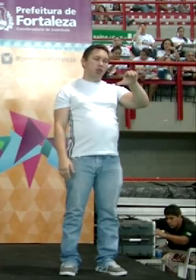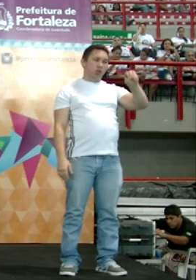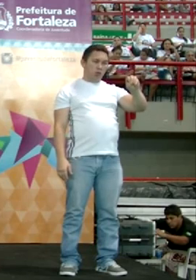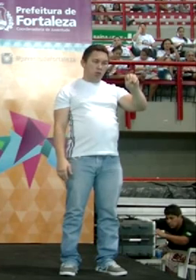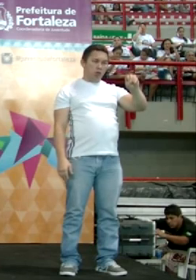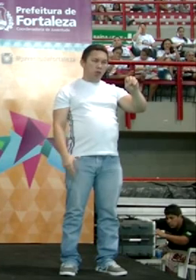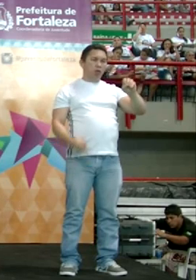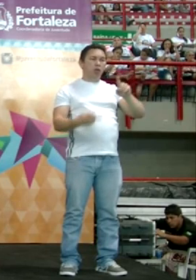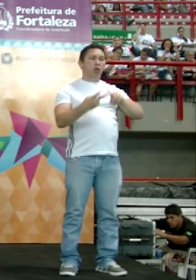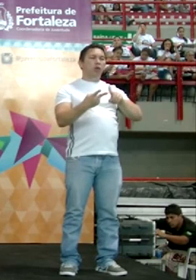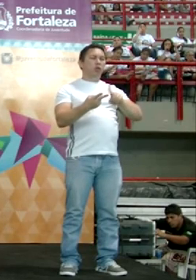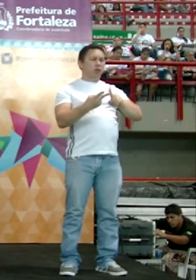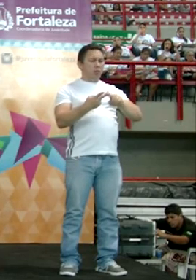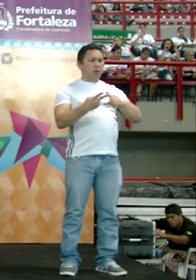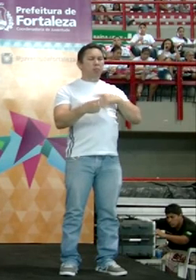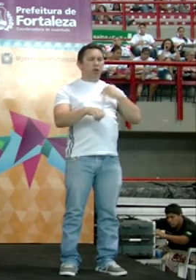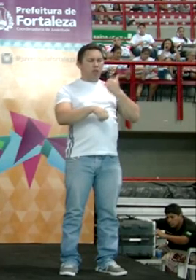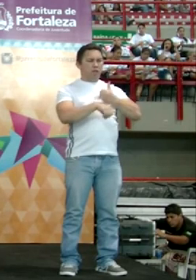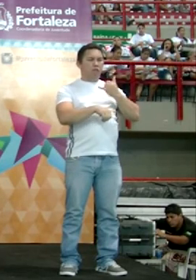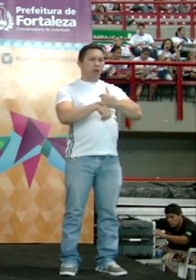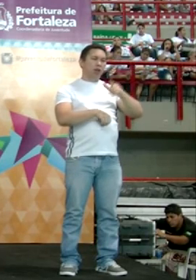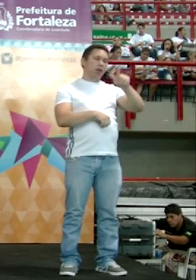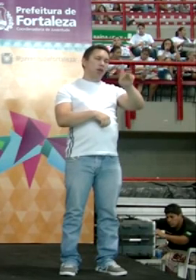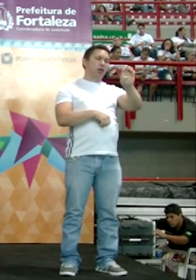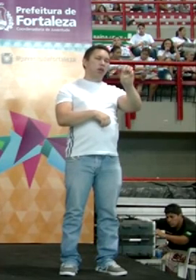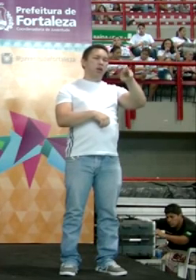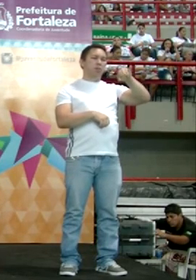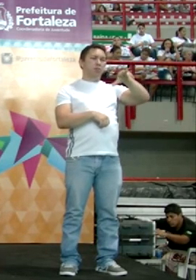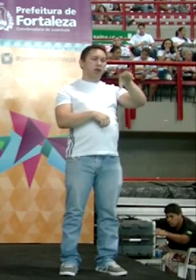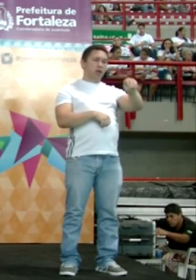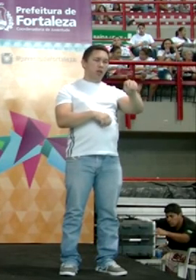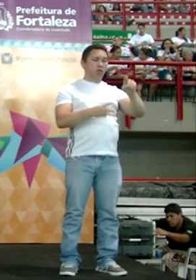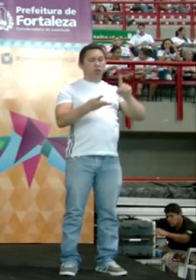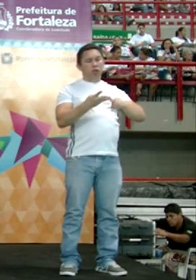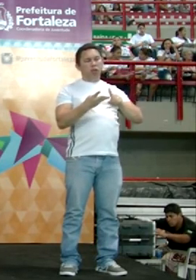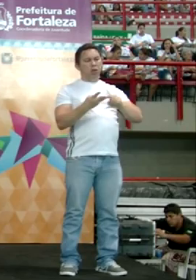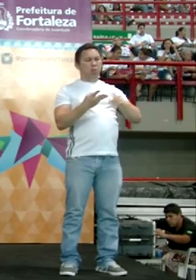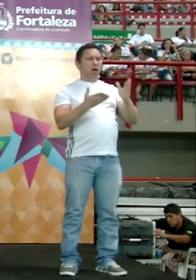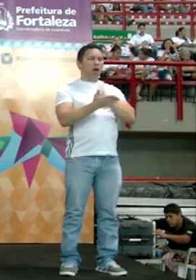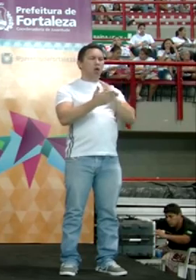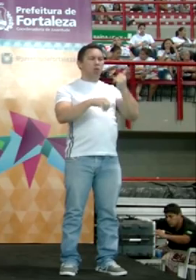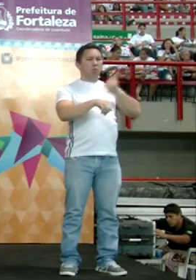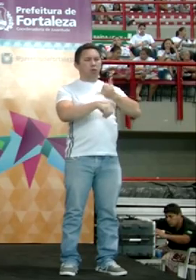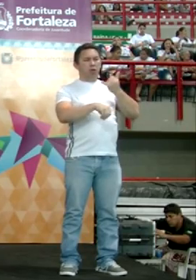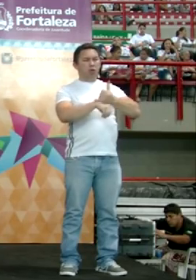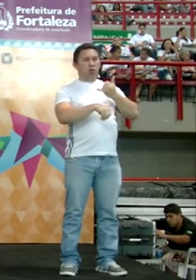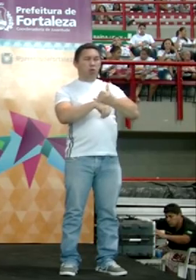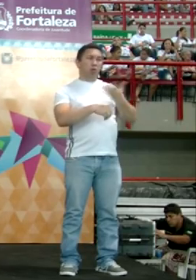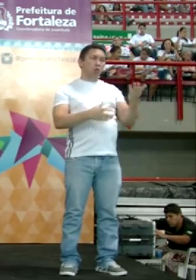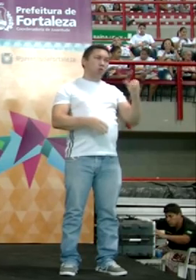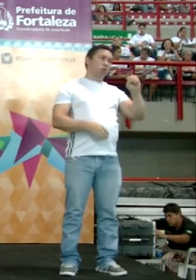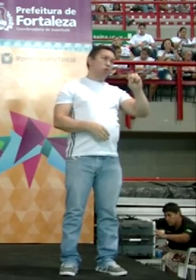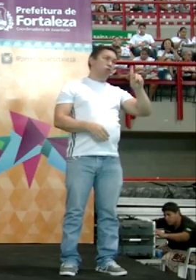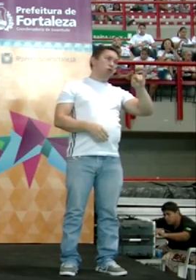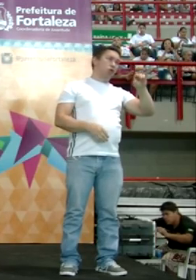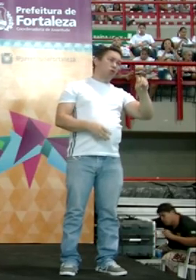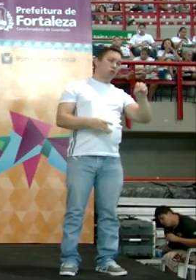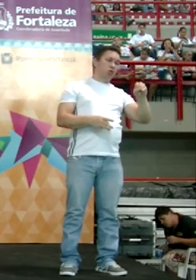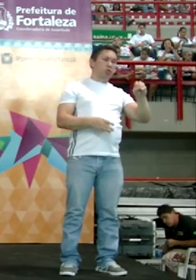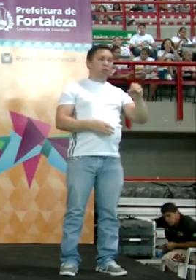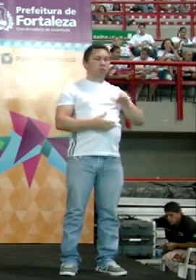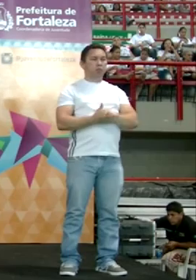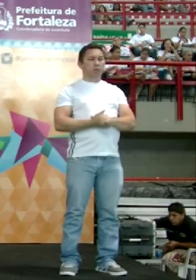ser feito de germânio também, e alguns são feitos de metais alcalinos, usando sódio ou césio, tá? Não o